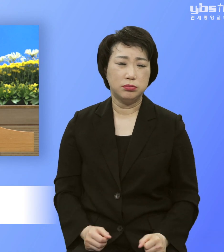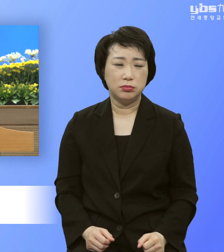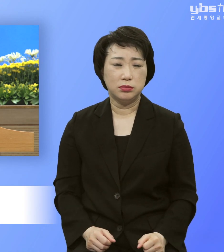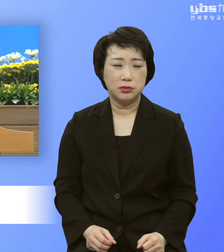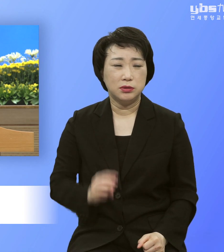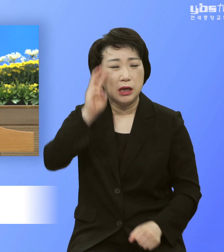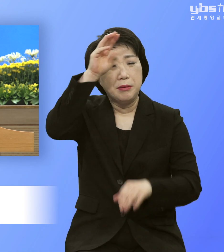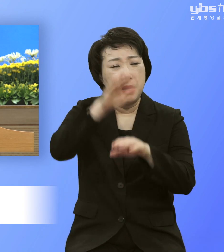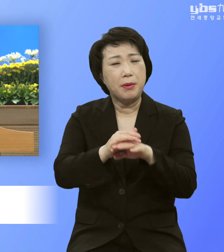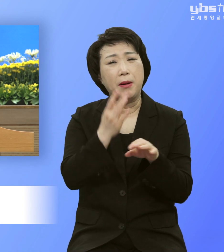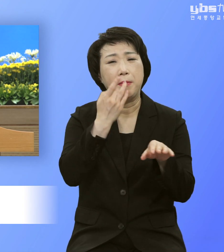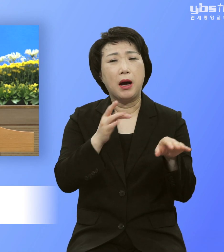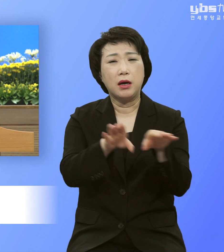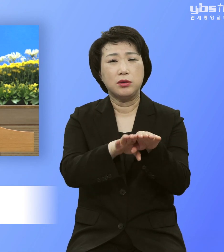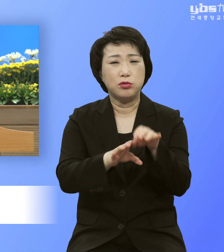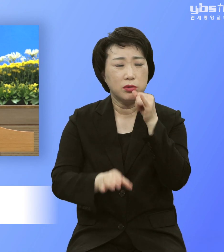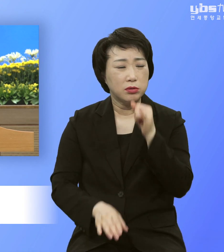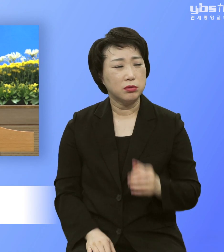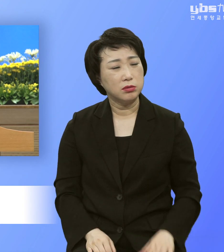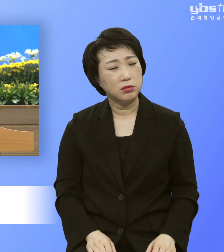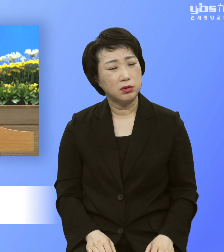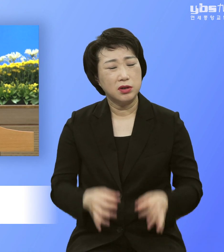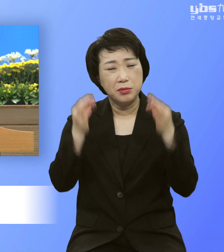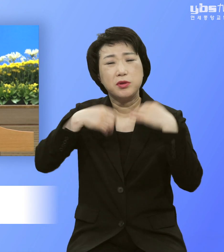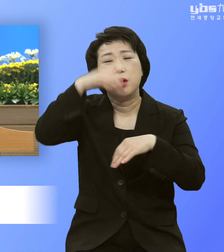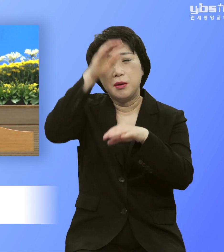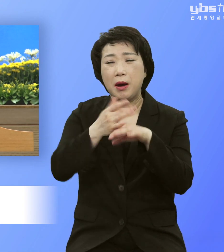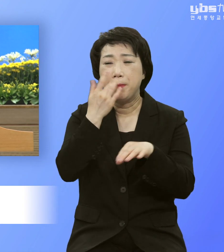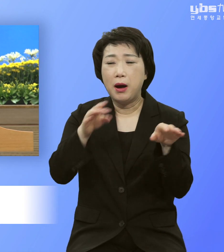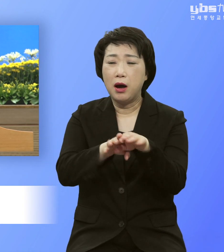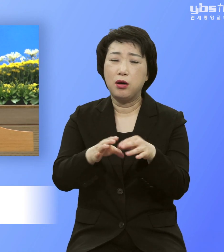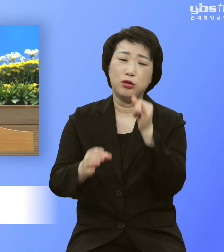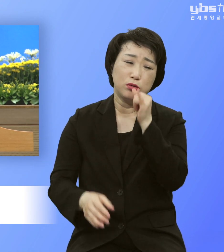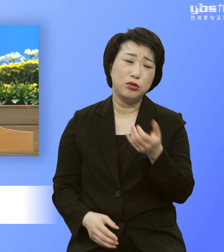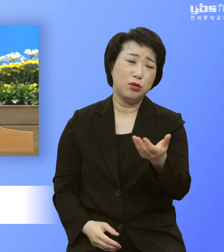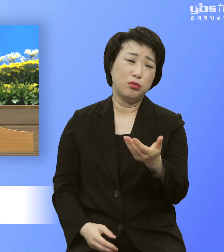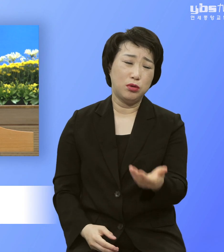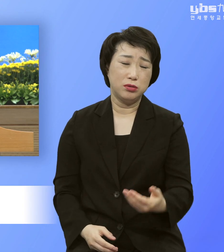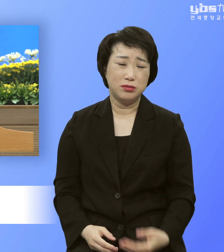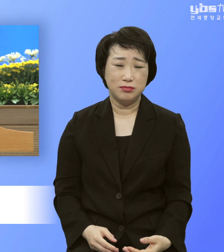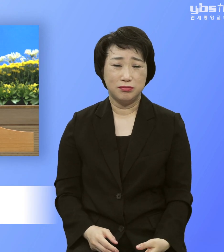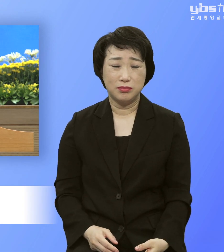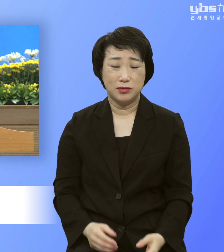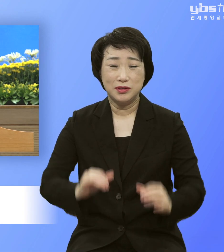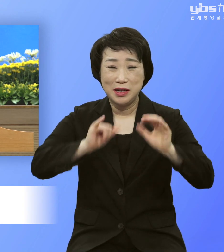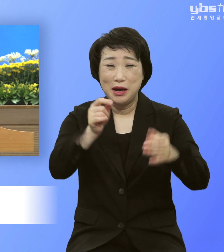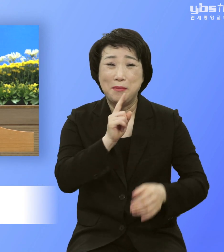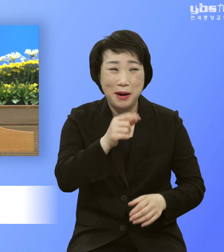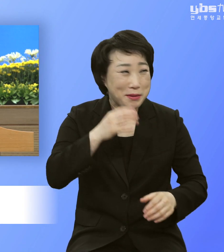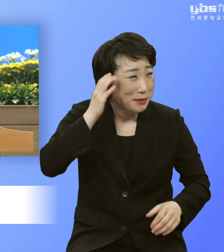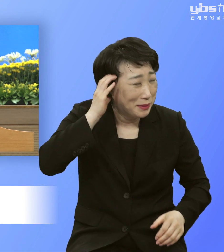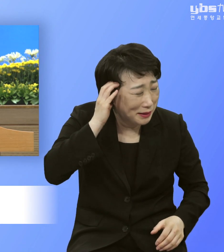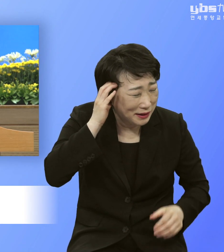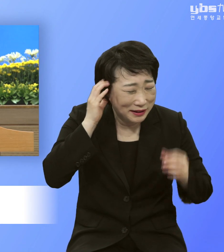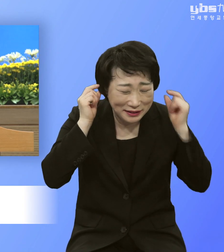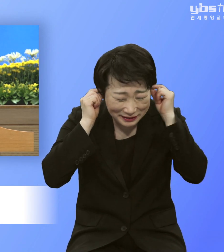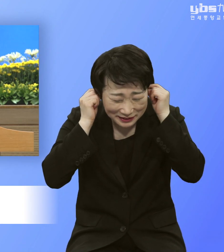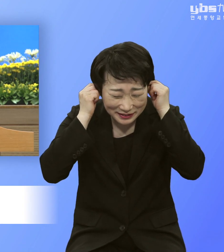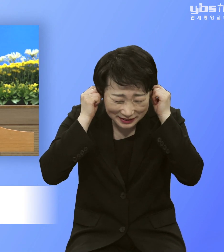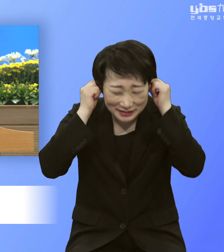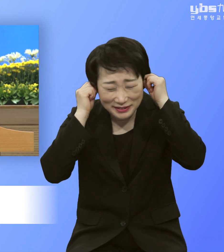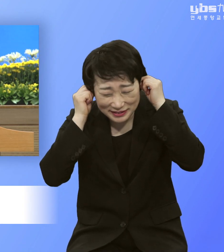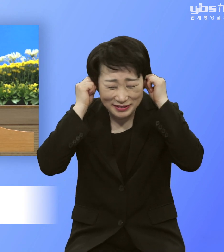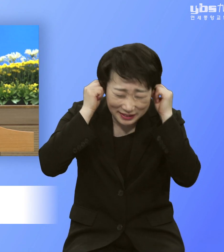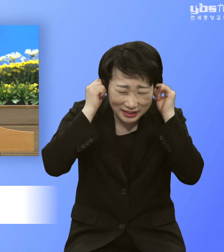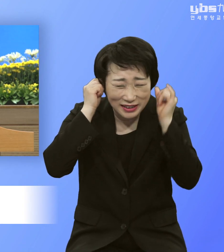그래서 3일 예배도 안 나와? 금요일 예배도 안 나와? 세상 소리는 귀에다 듣고 막 이래